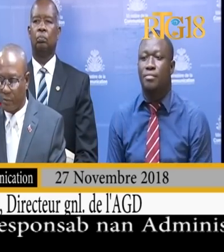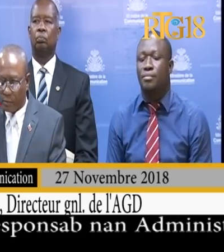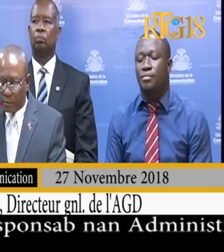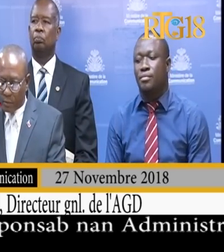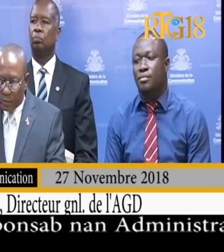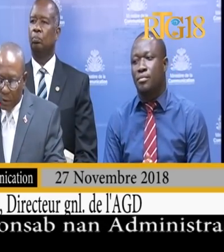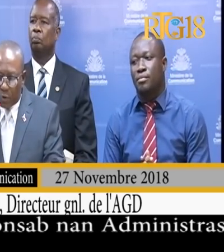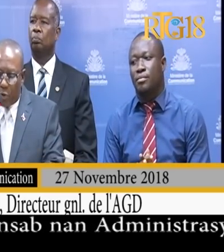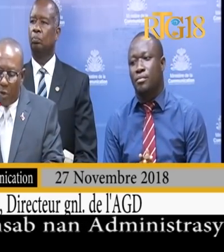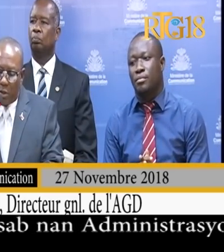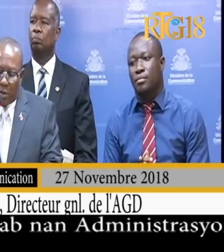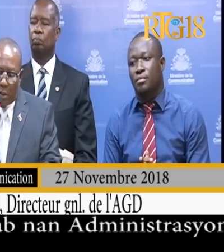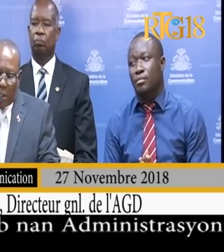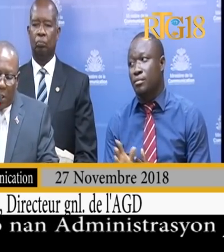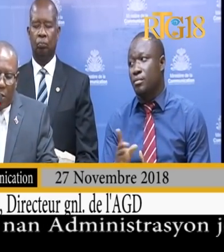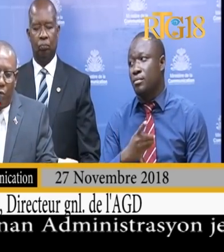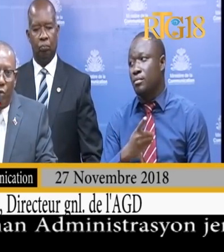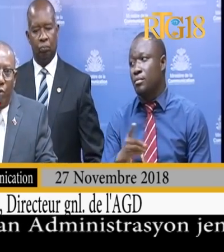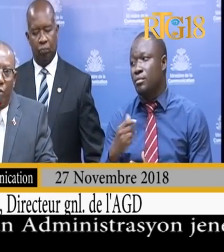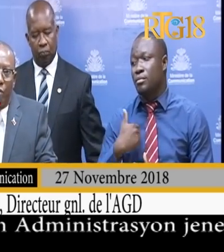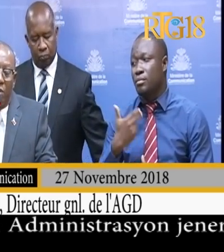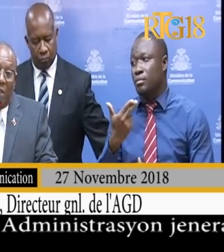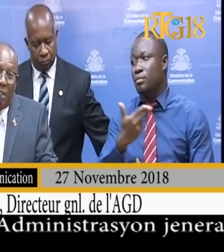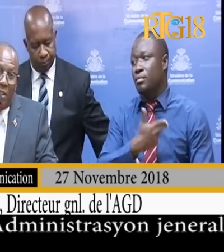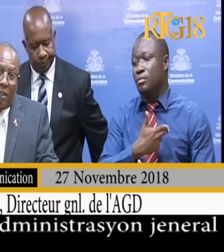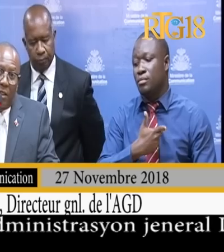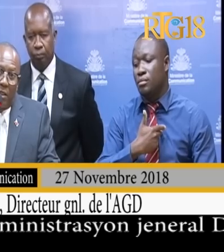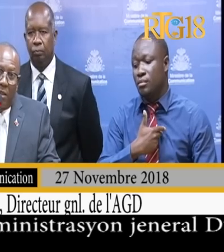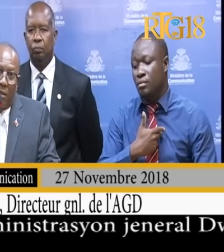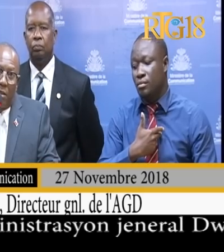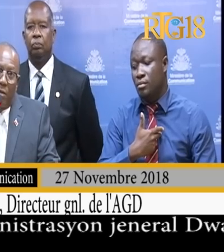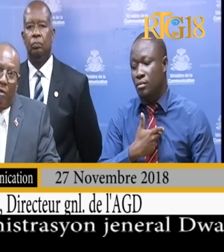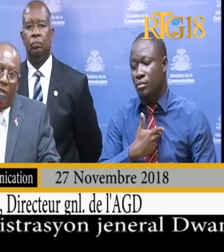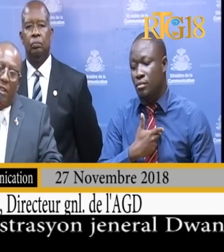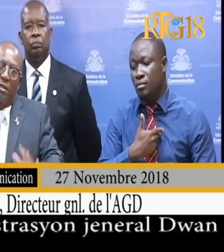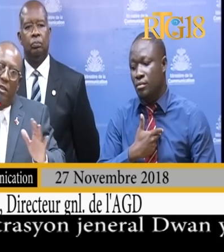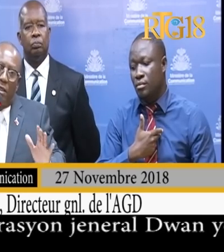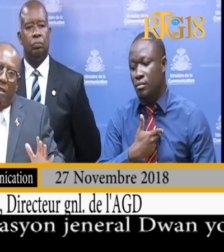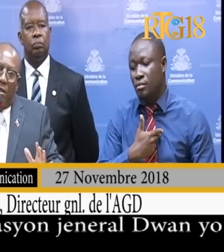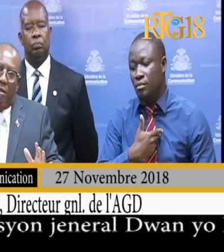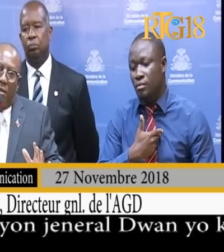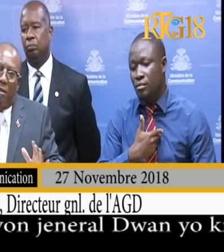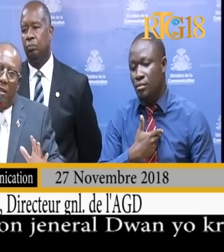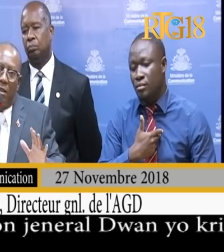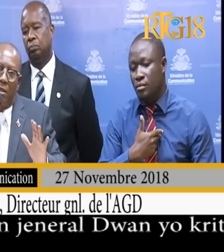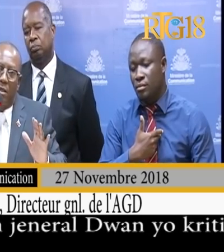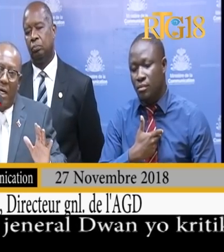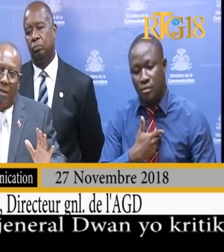Et bien, donc, nous sommes recensés